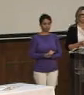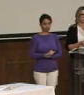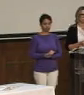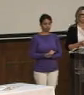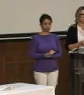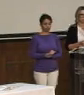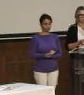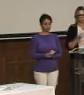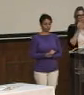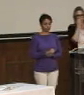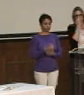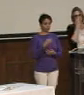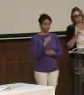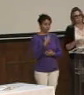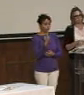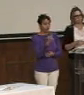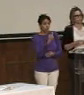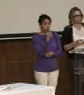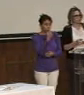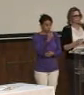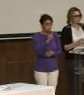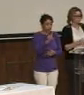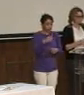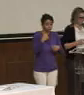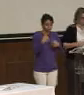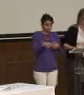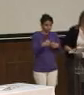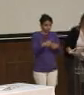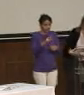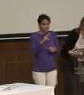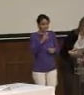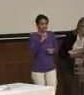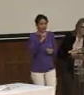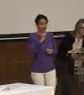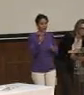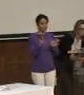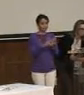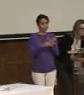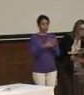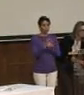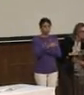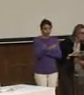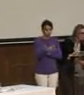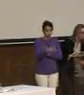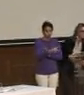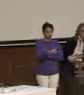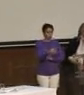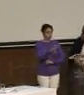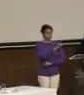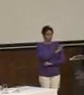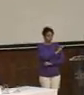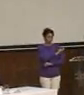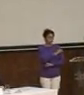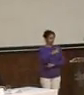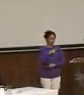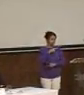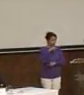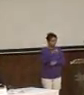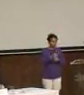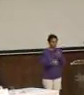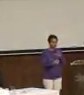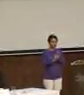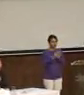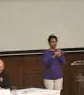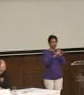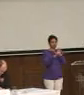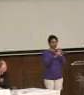Bom, nós estamos correndo atrás sempre de vagas para docentes, de vagas para técnicos. Nós temos uma dotação que foi criada na lei,